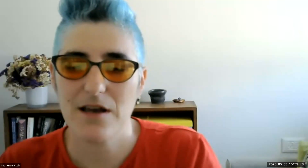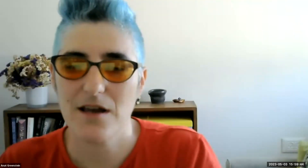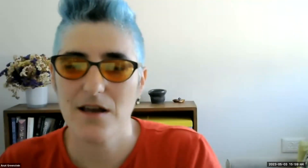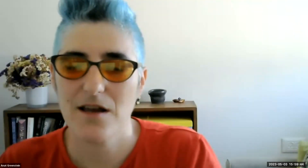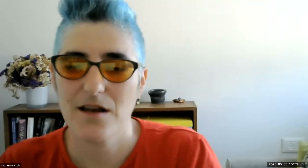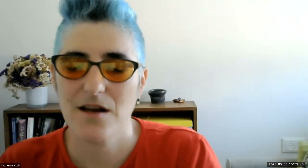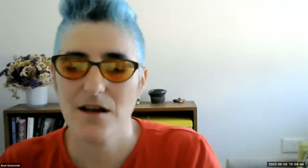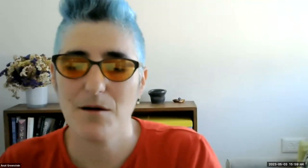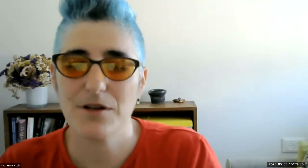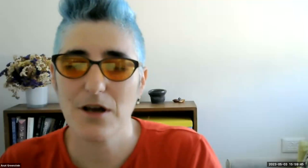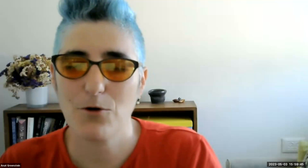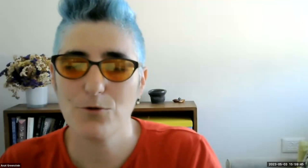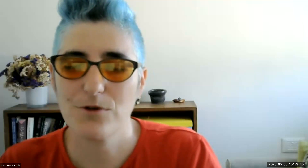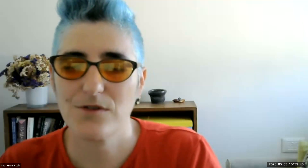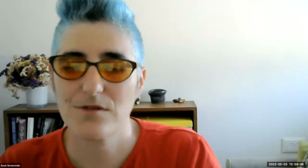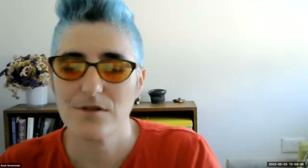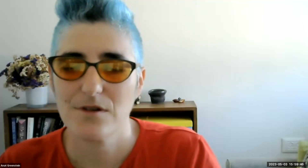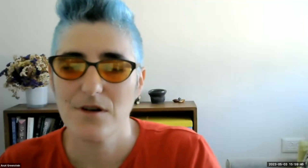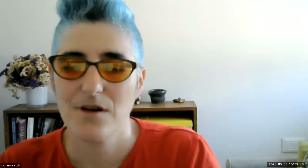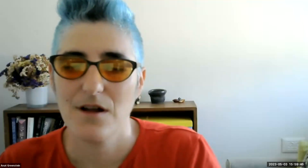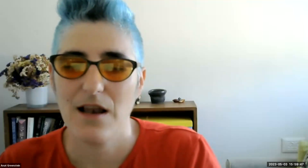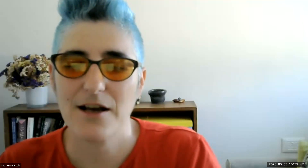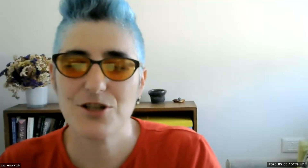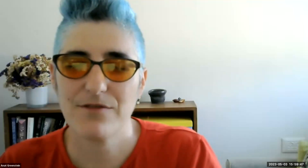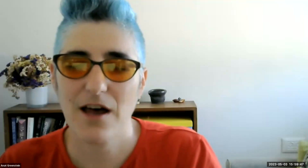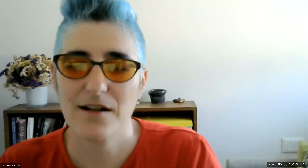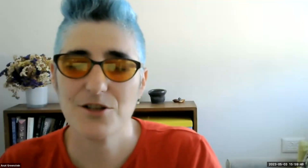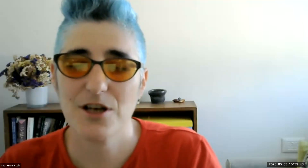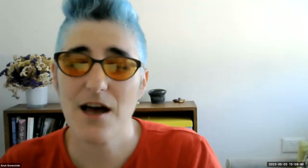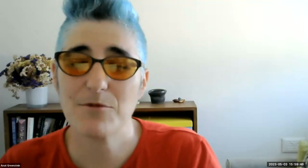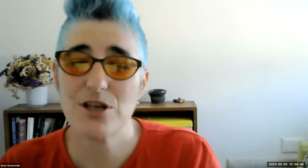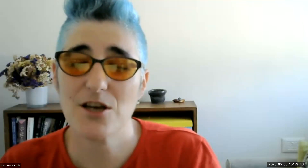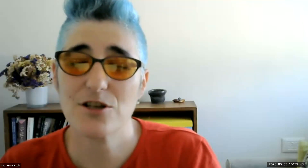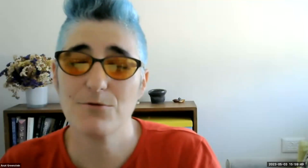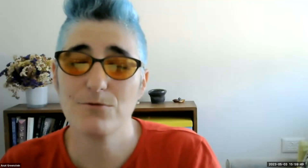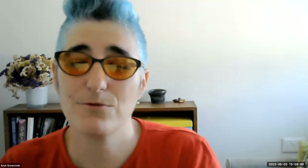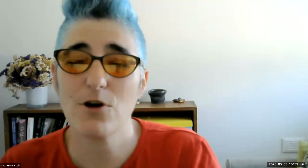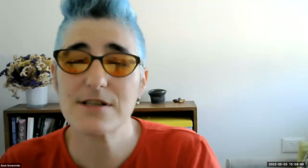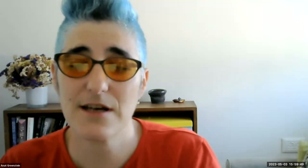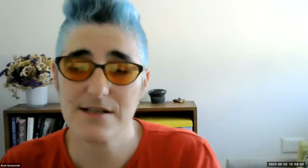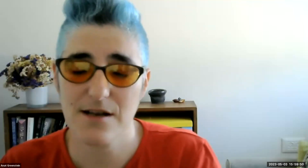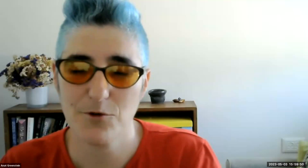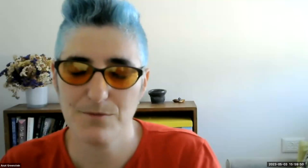בנכונות להקשיב אחד לשני, גם כשיש לנו חוסר הסכמות,